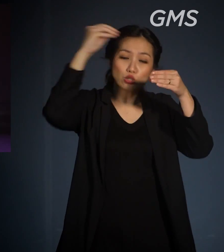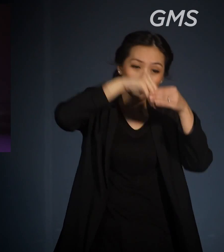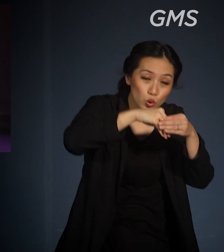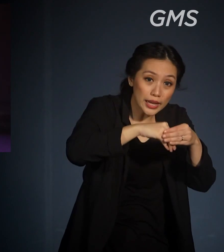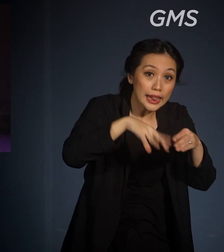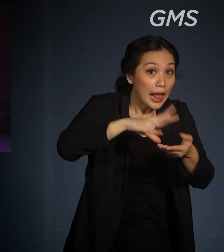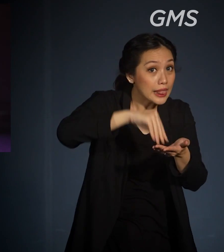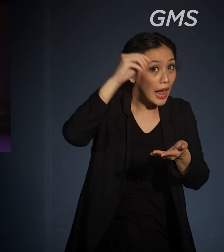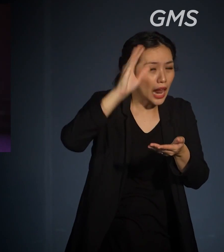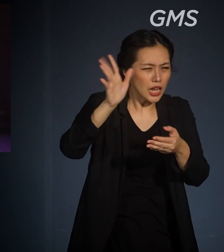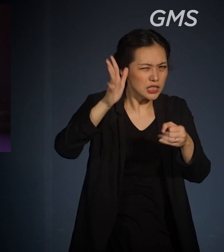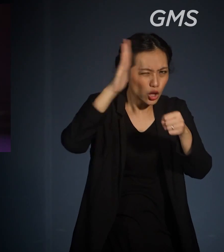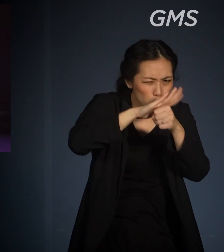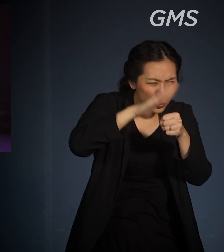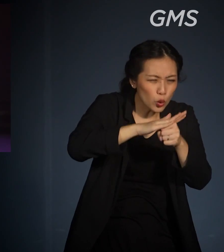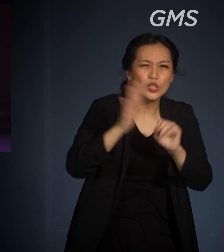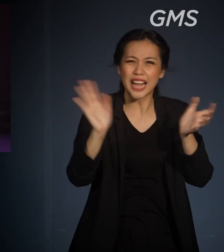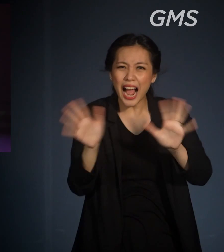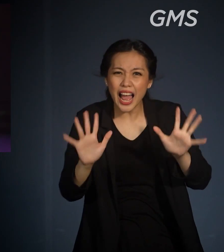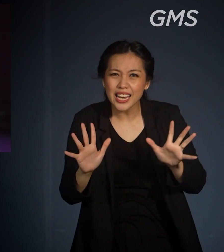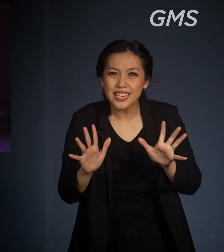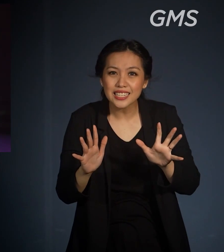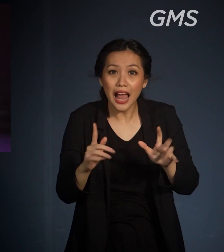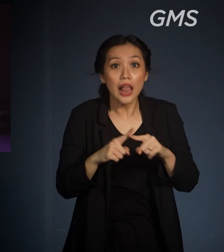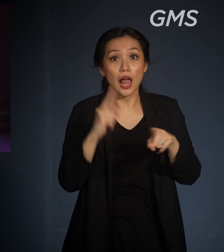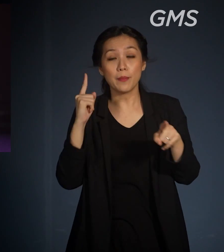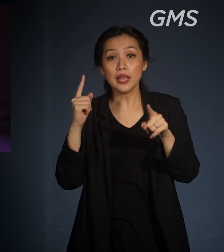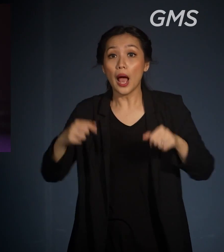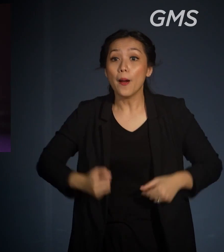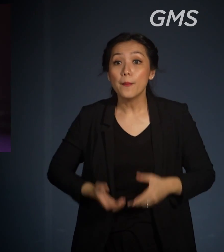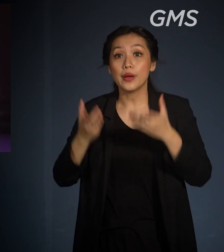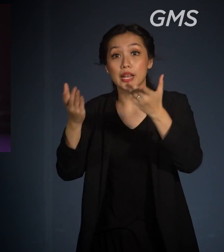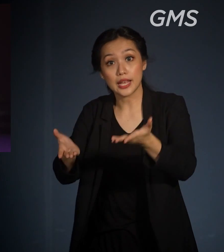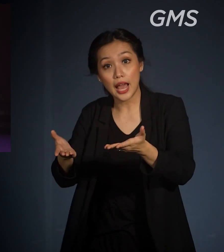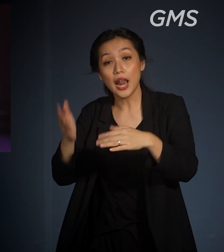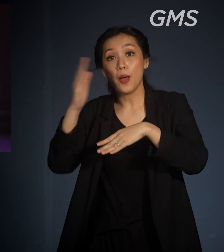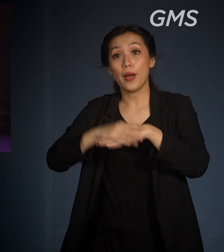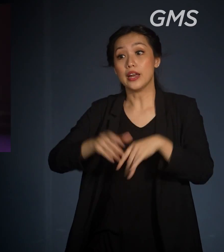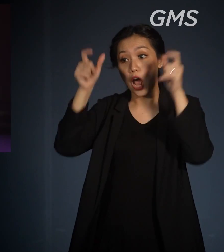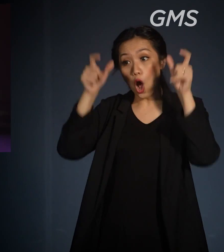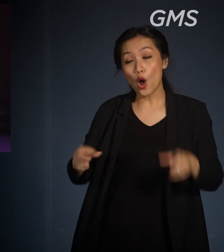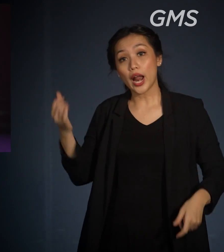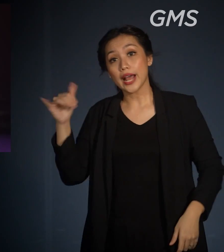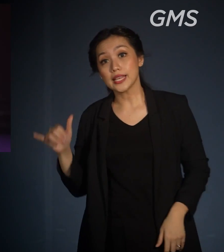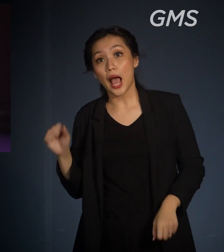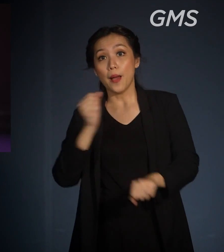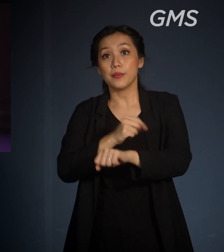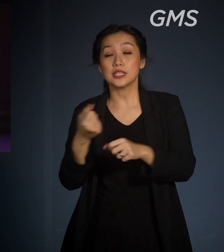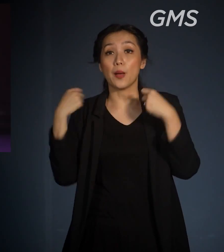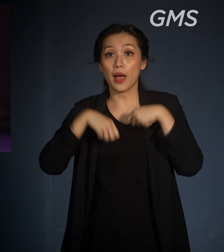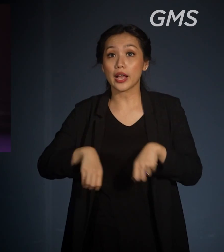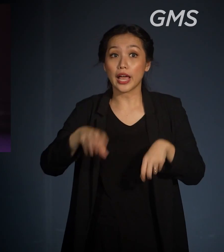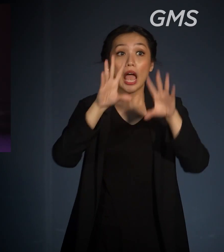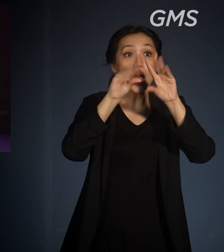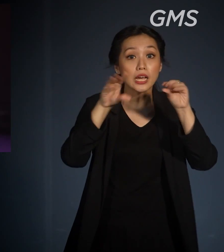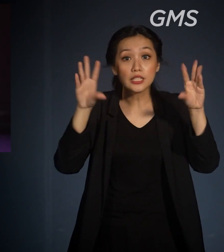lubang, bukan kau tanam di dalam tanah, tapi berikan kepada orang yang bisa jalankan ini uang, supaya aku bisa memperoleh